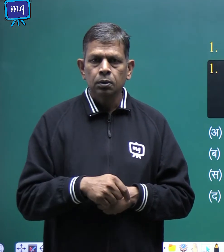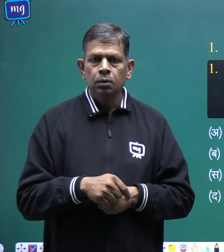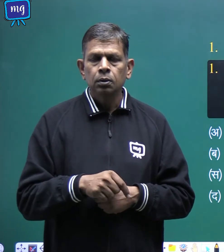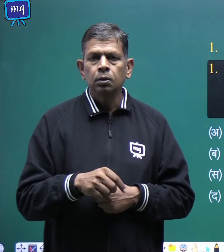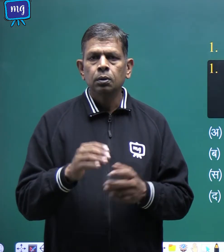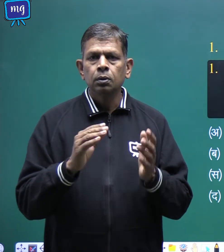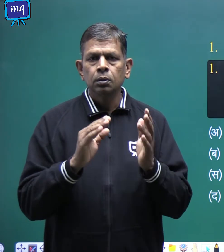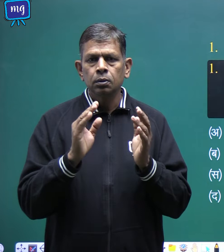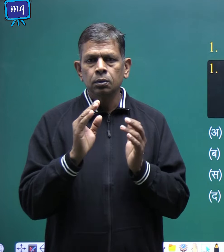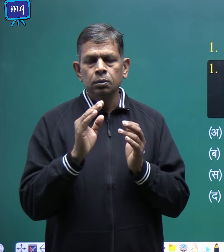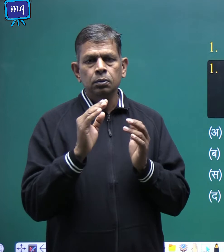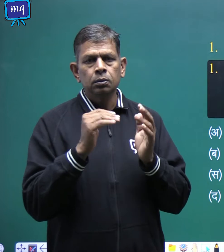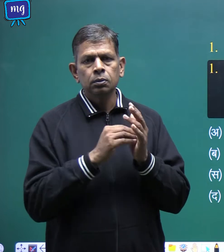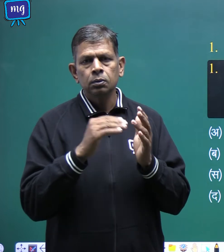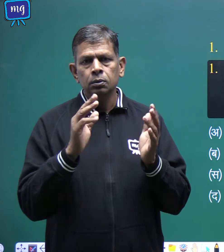जिंक धातु को